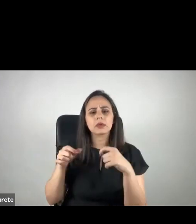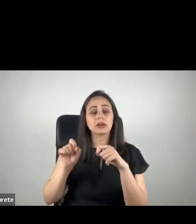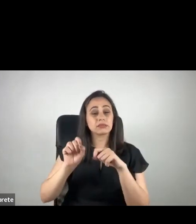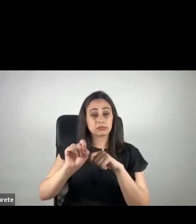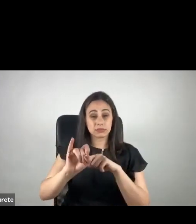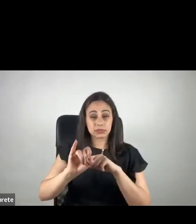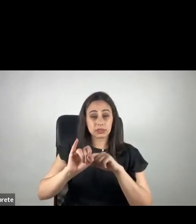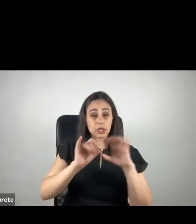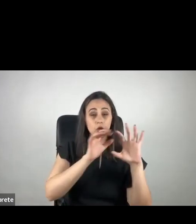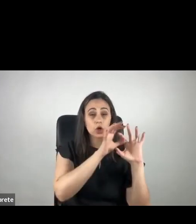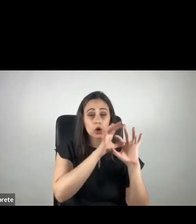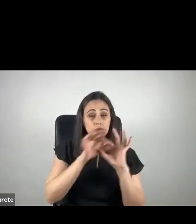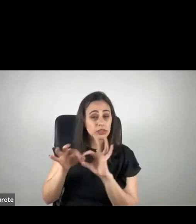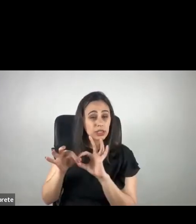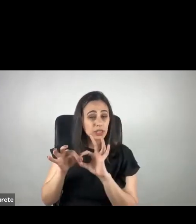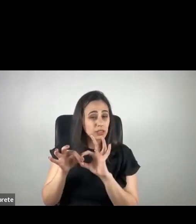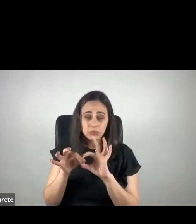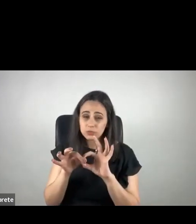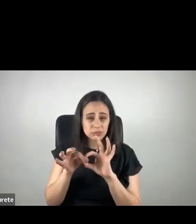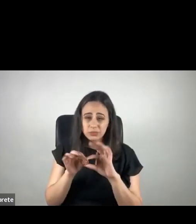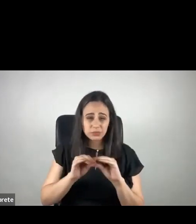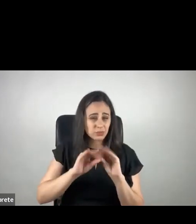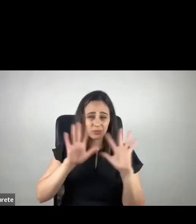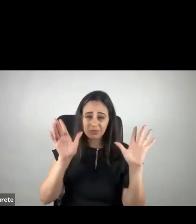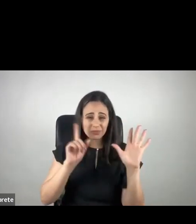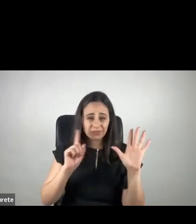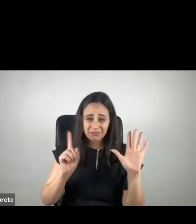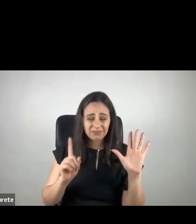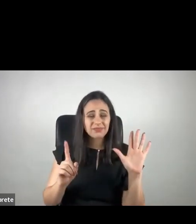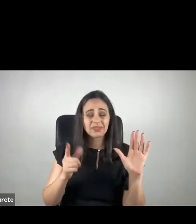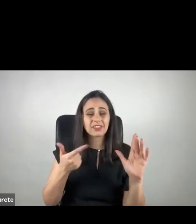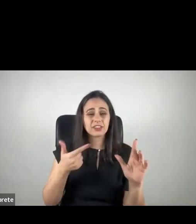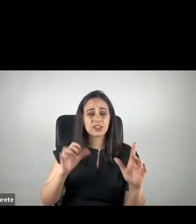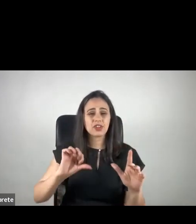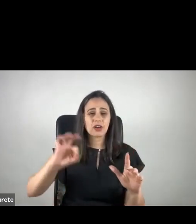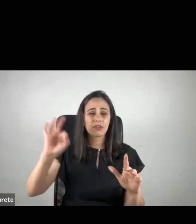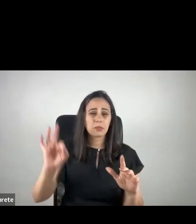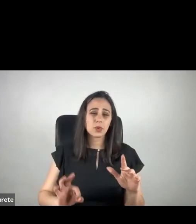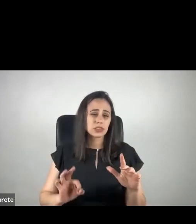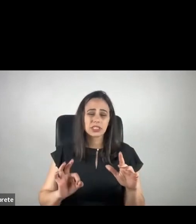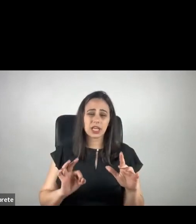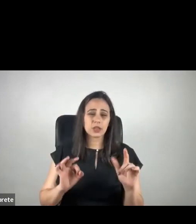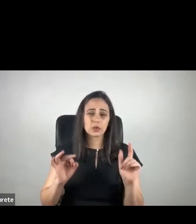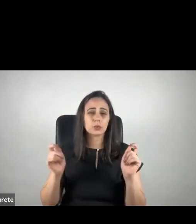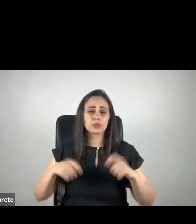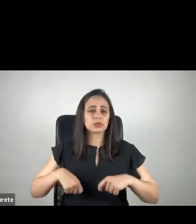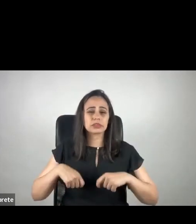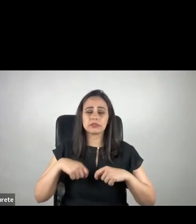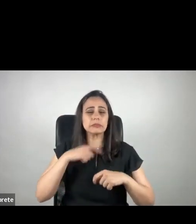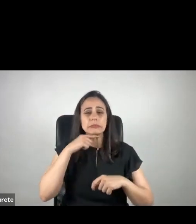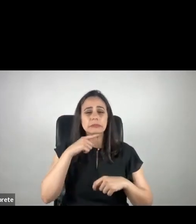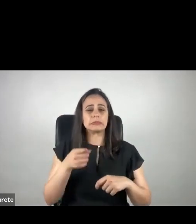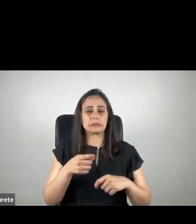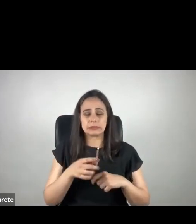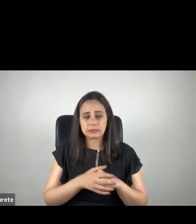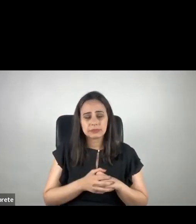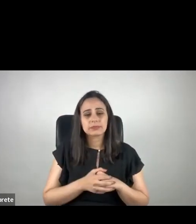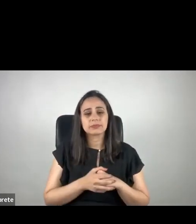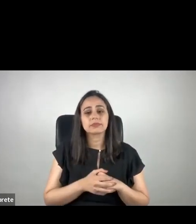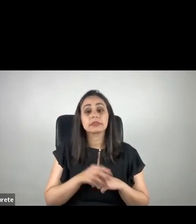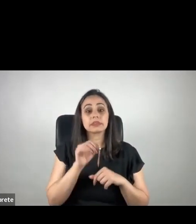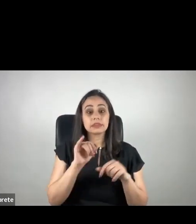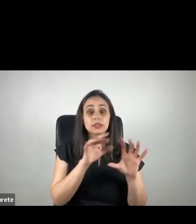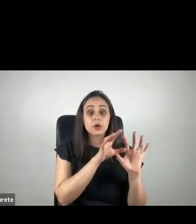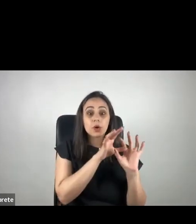claro o contexto, a chance de acerto é 29%. Quando você informa o